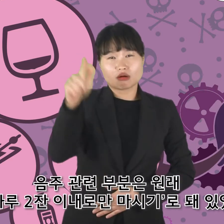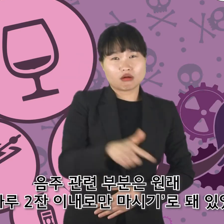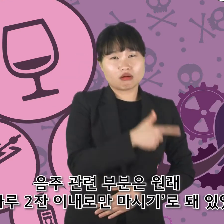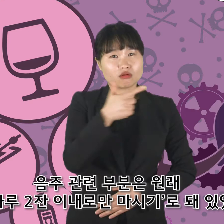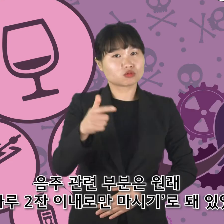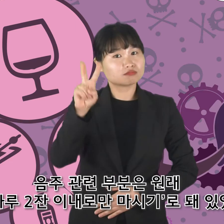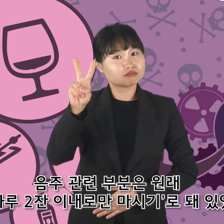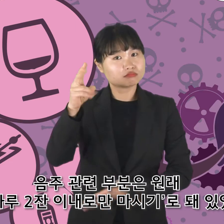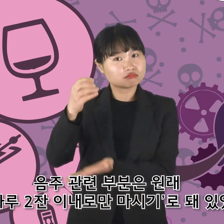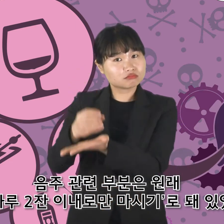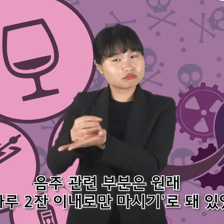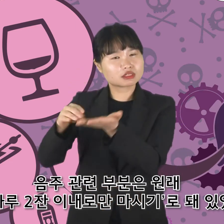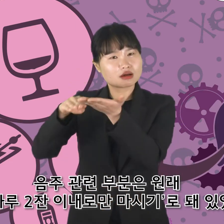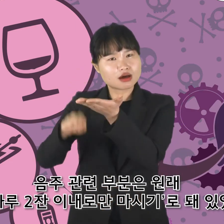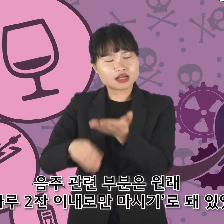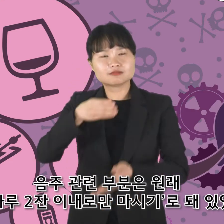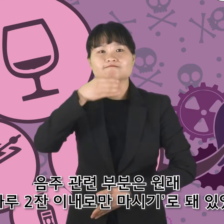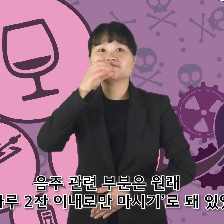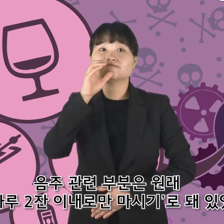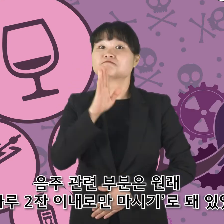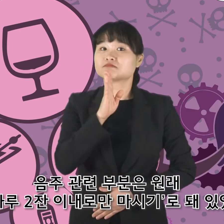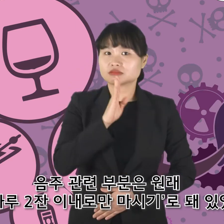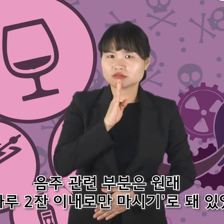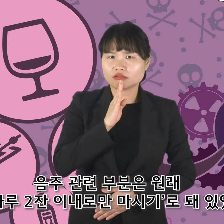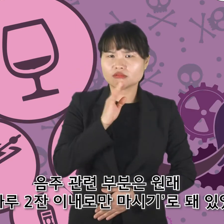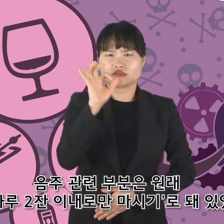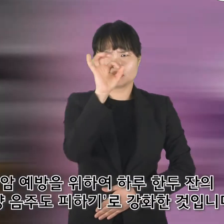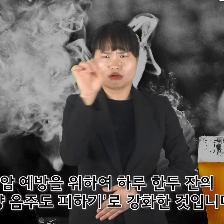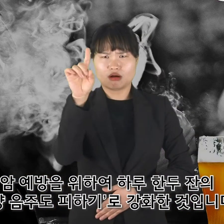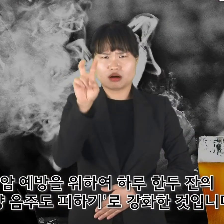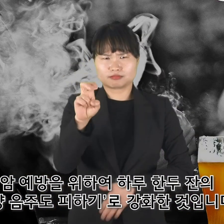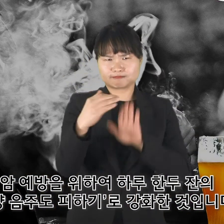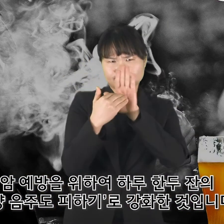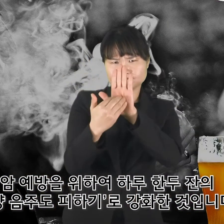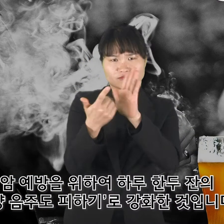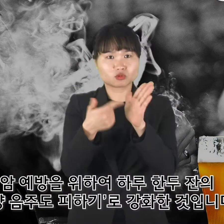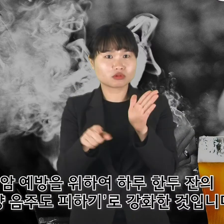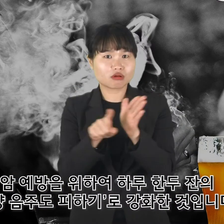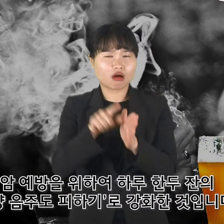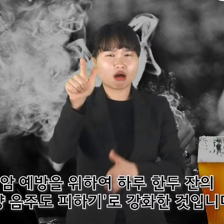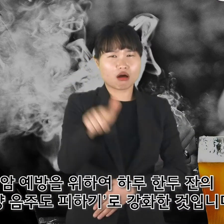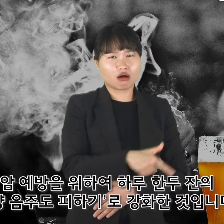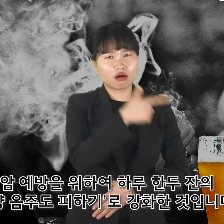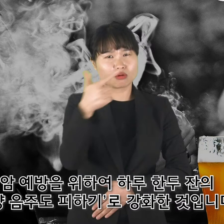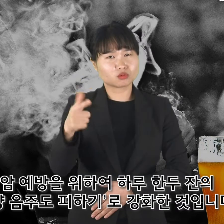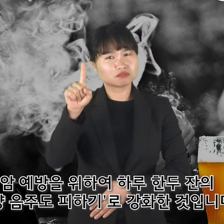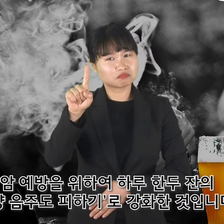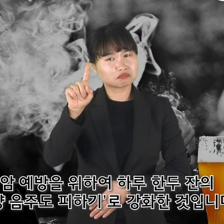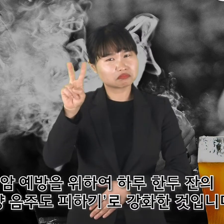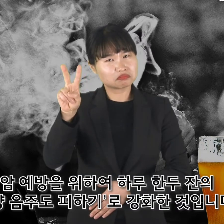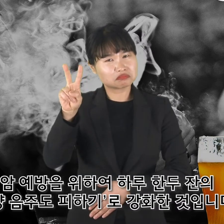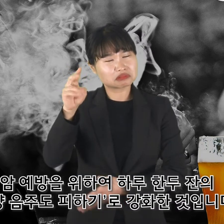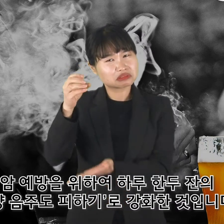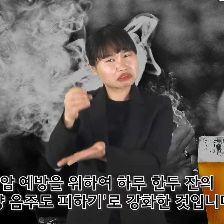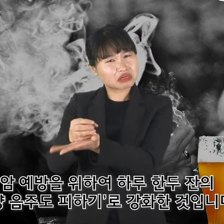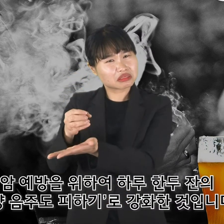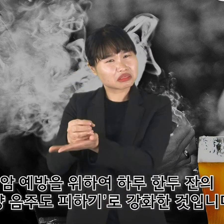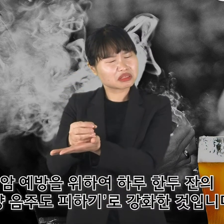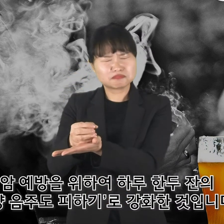음주 관련 부분은 원래 술은 하루 2잔 이내로만 마시기로 돼 있었지만 암 예방을 위하여 하루 한두 잔의